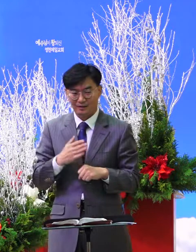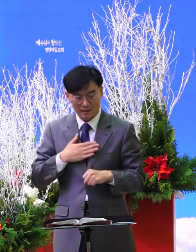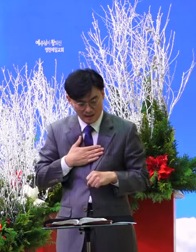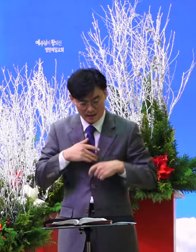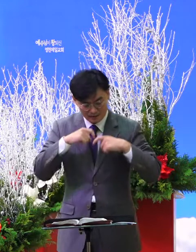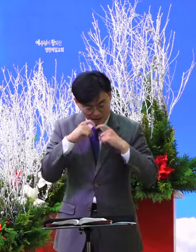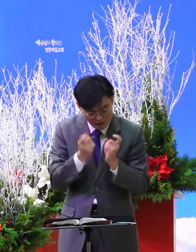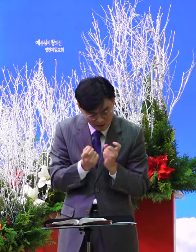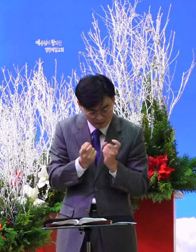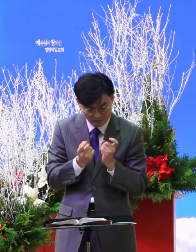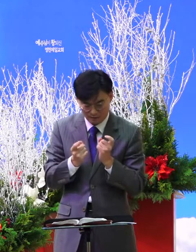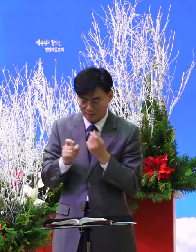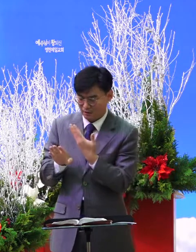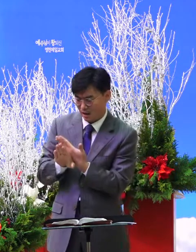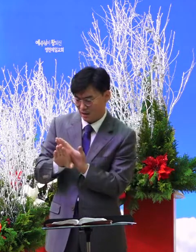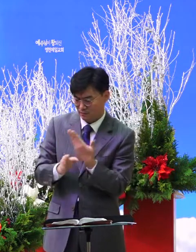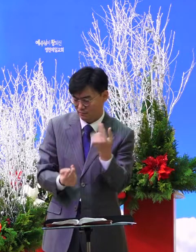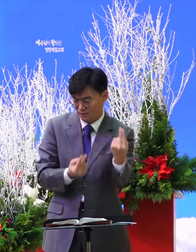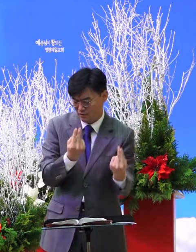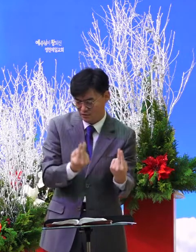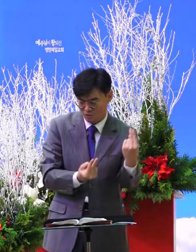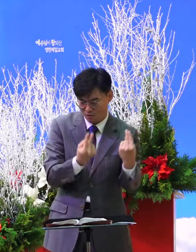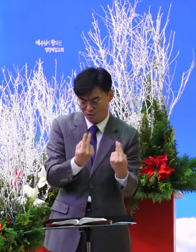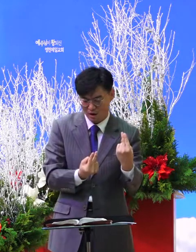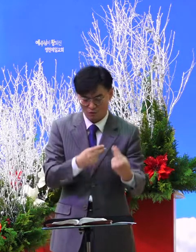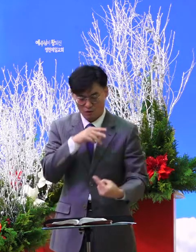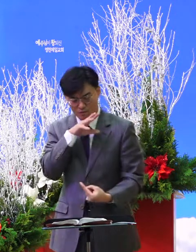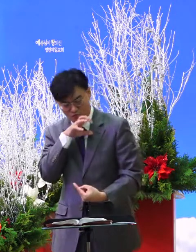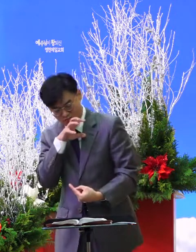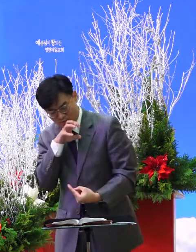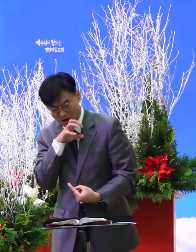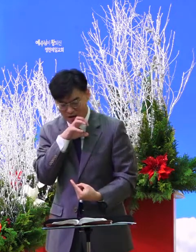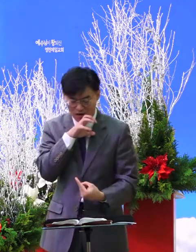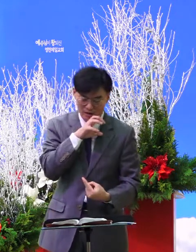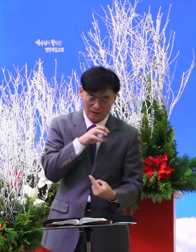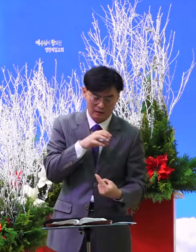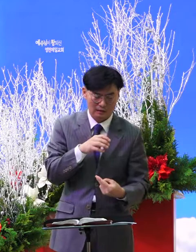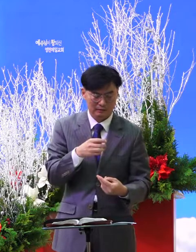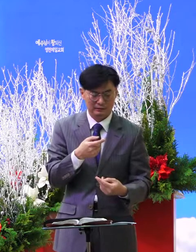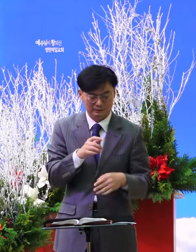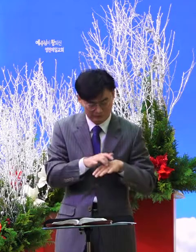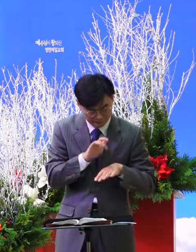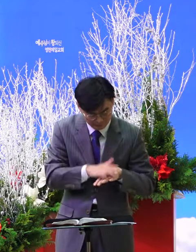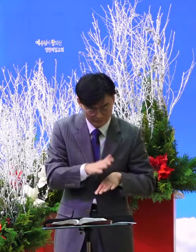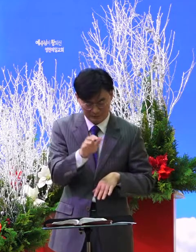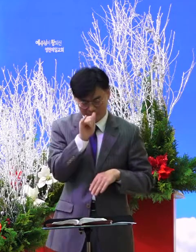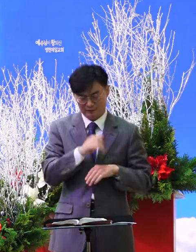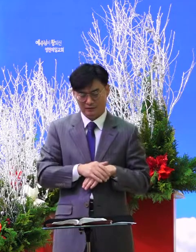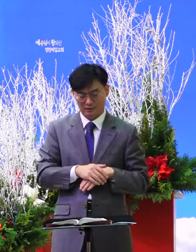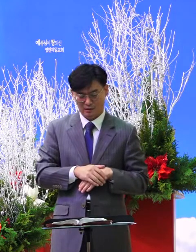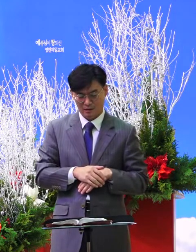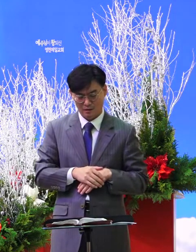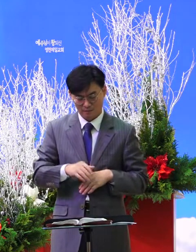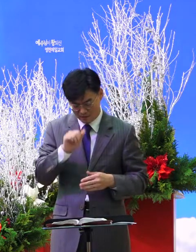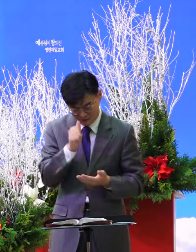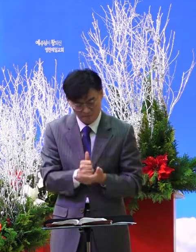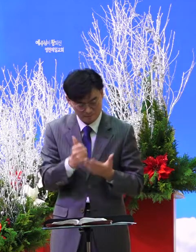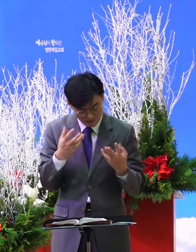상황을 비교하여 불행과 원망으로 소중한 나의 삶을 낭비하고 살아왔음을